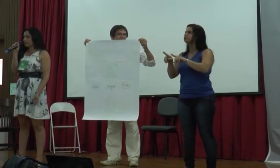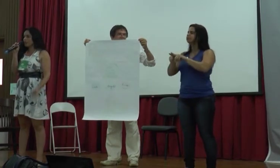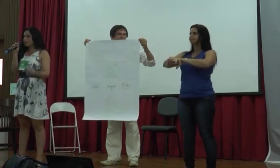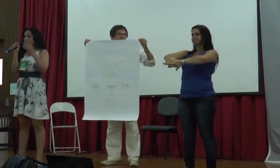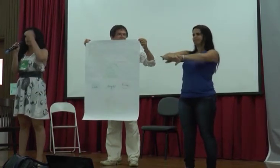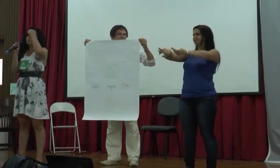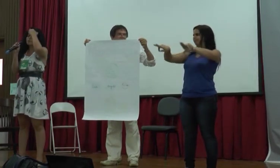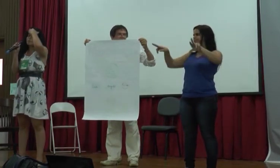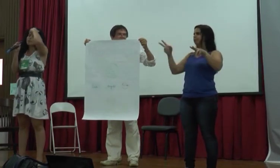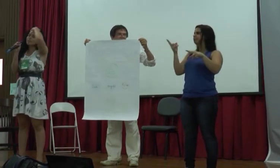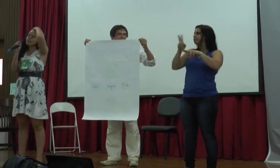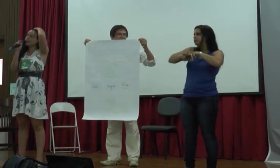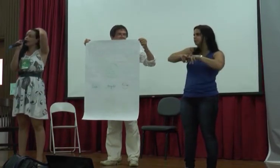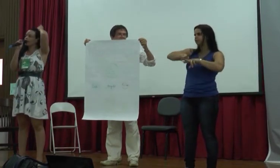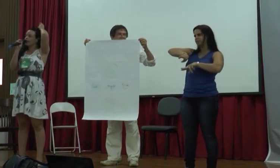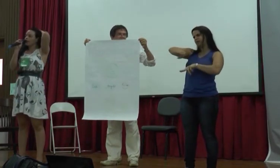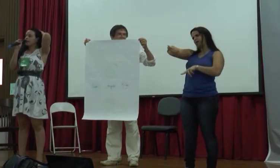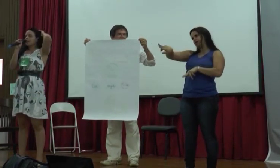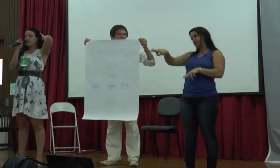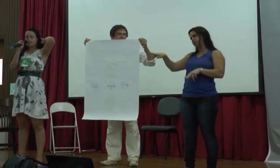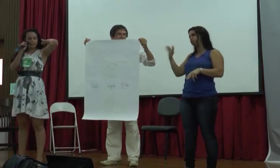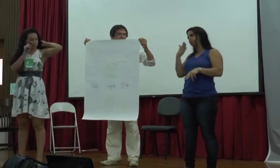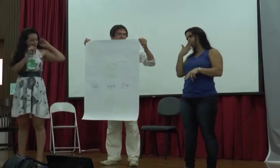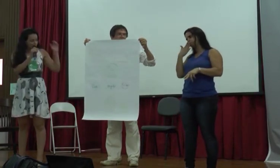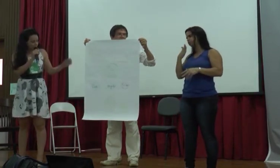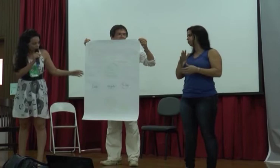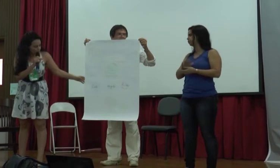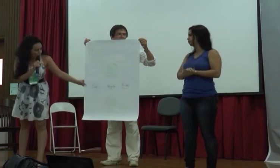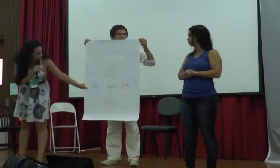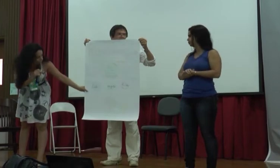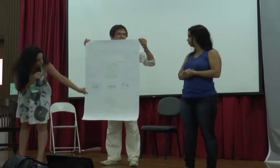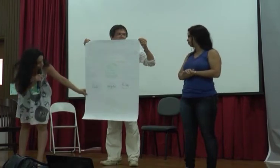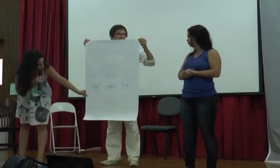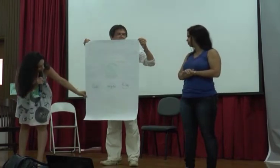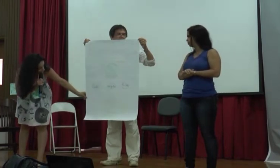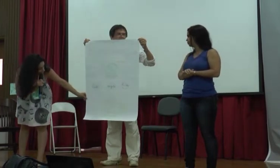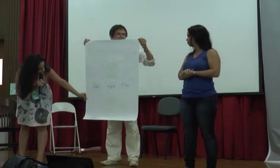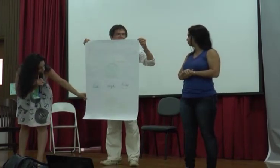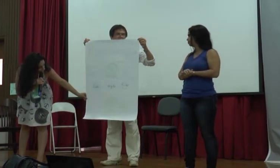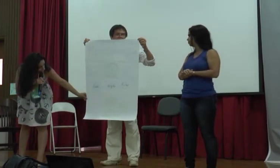de prisão. Né? Então,